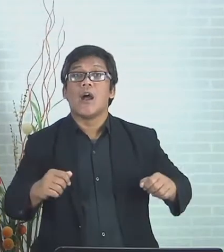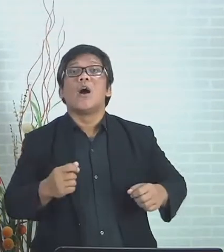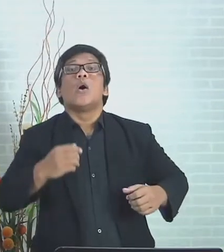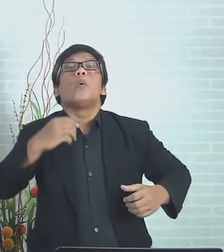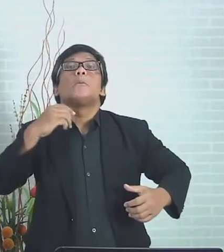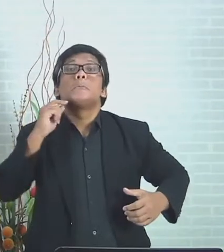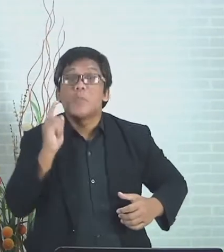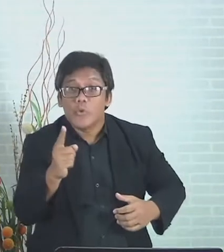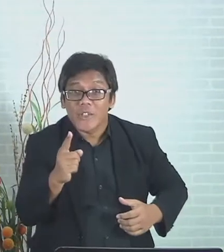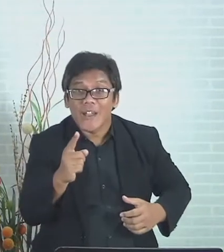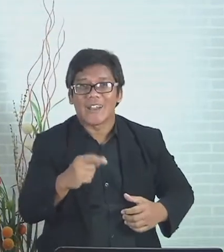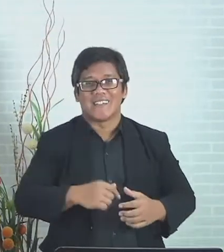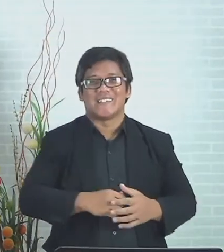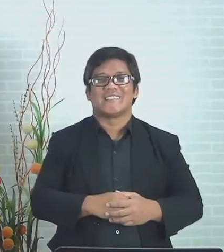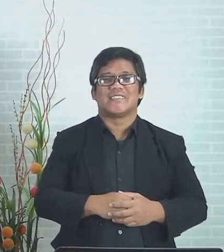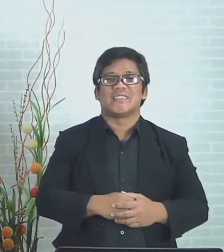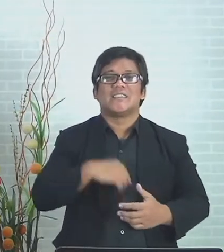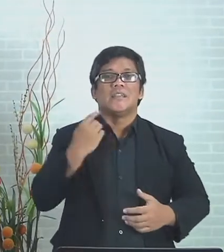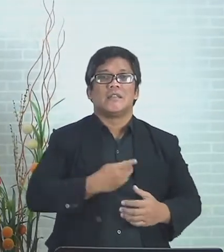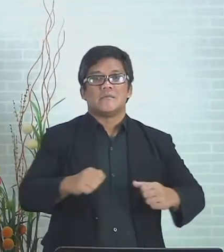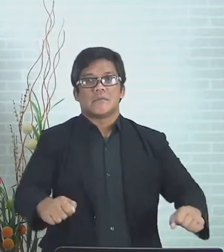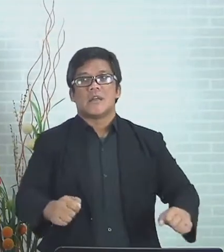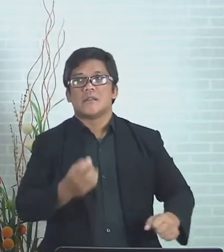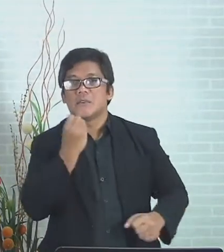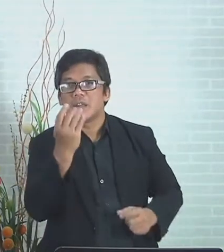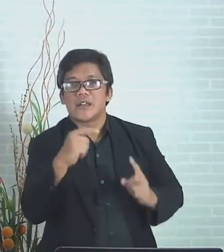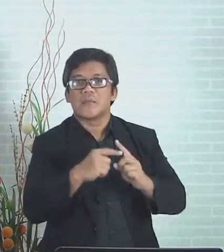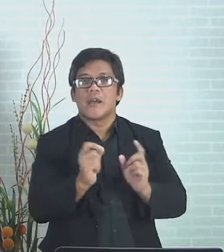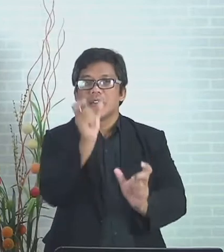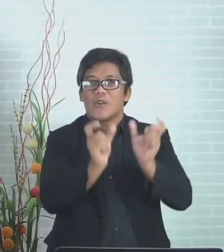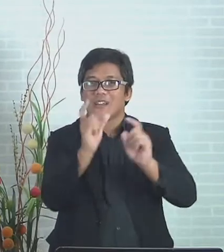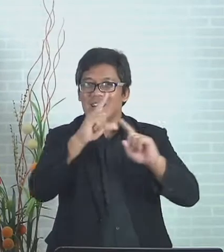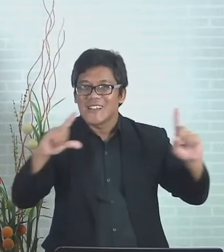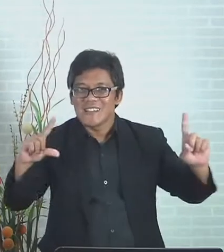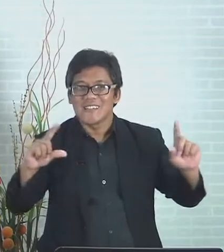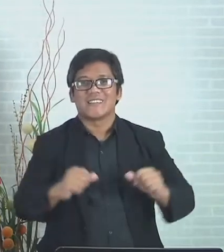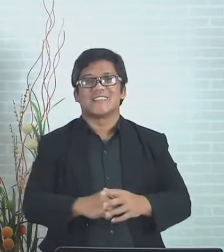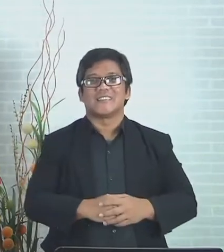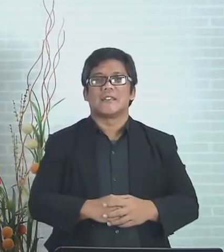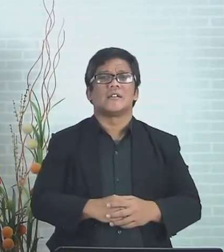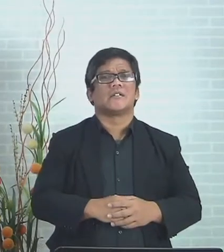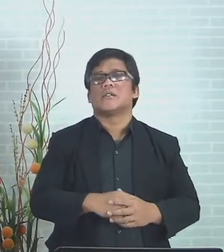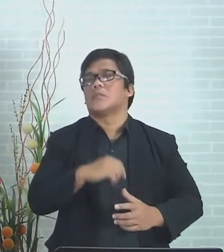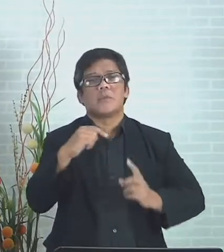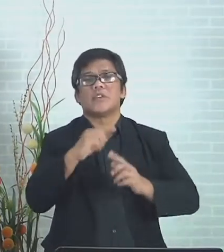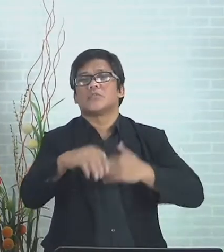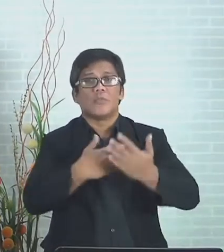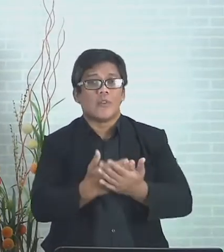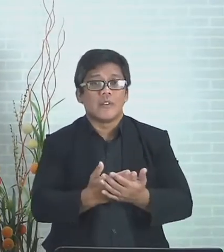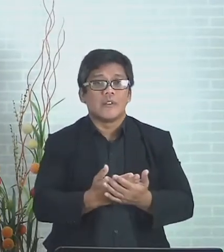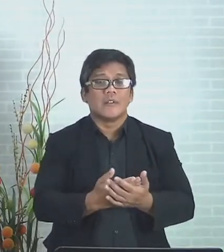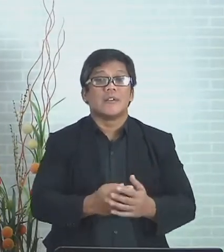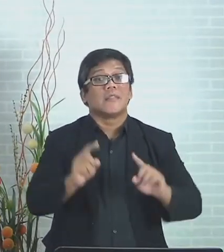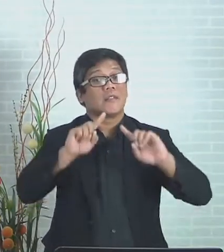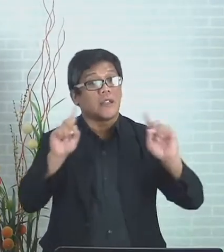dalamnya nah sehingga kita berani membicarakannya kepada orang lain kita berhak saksikan kepada orang lain dan sebagainya namun